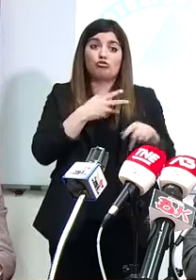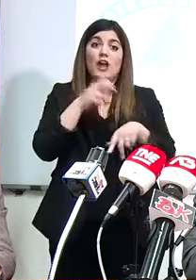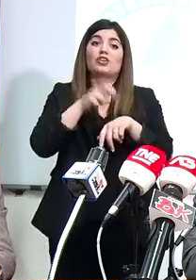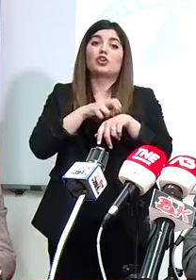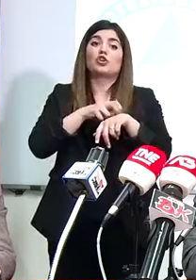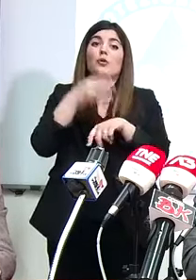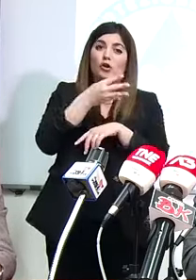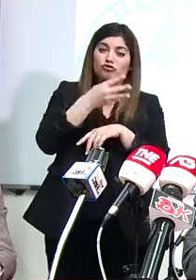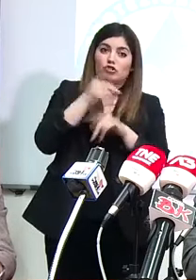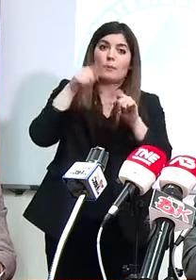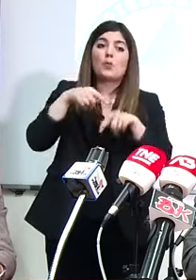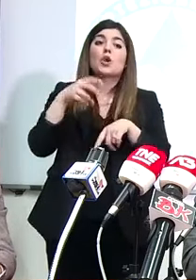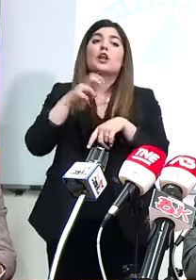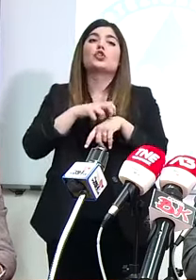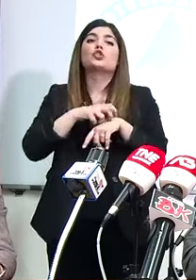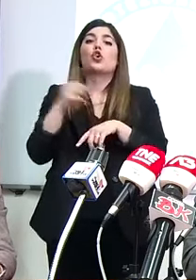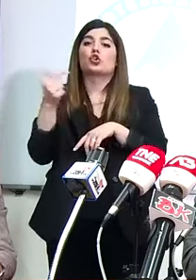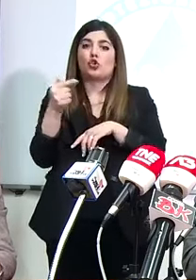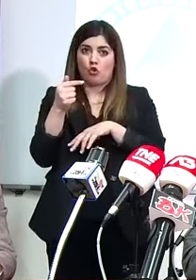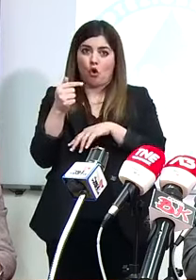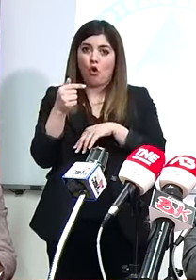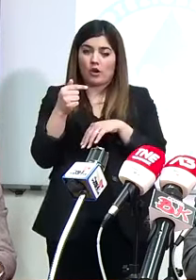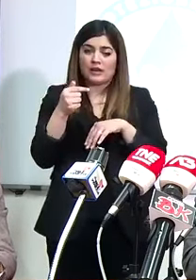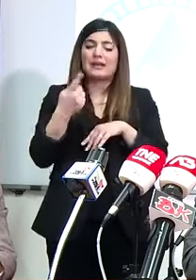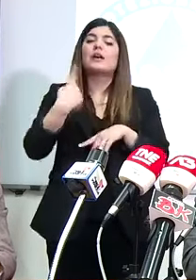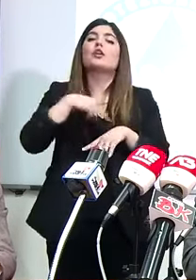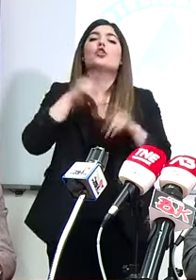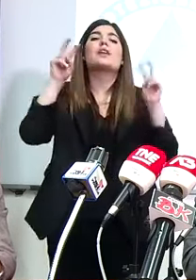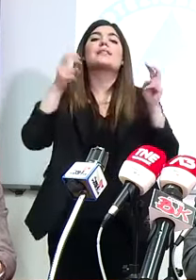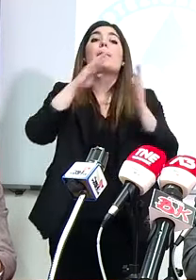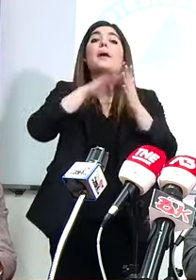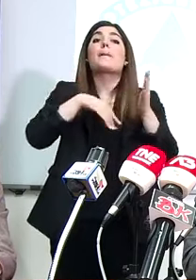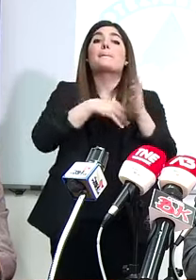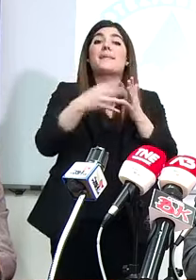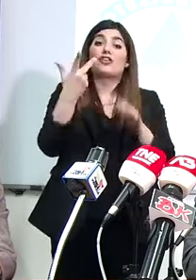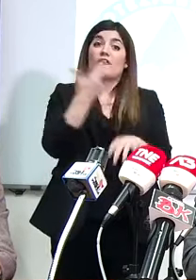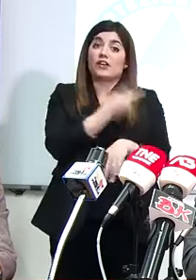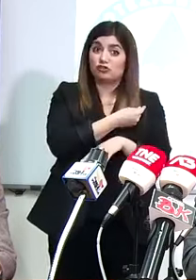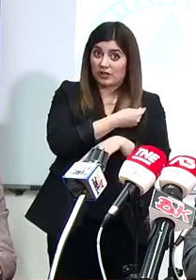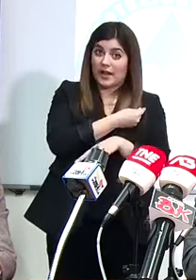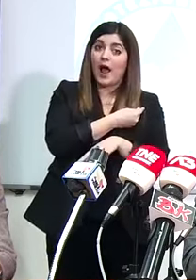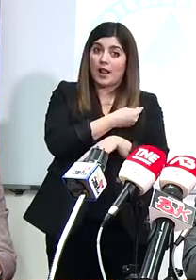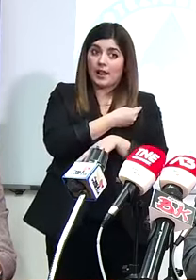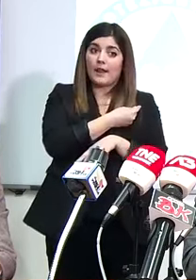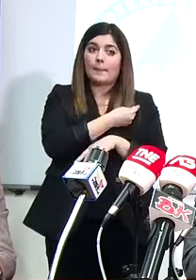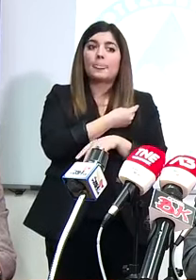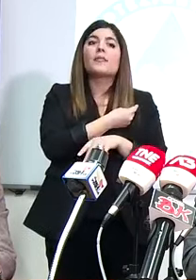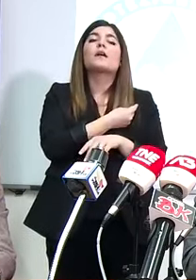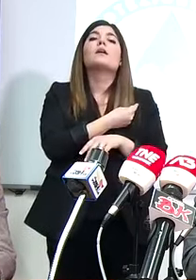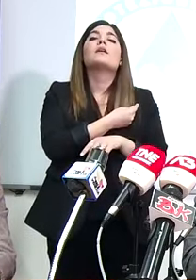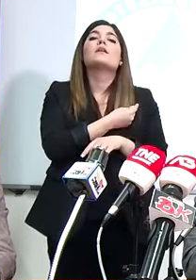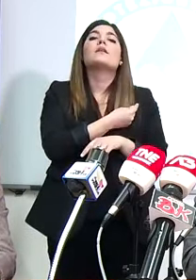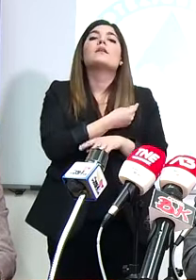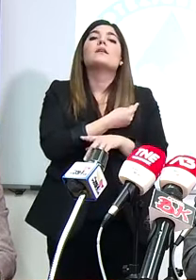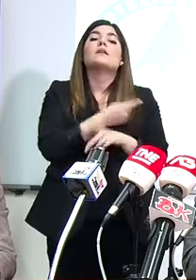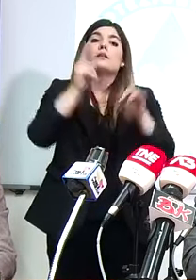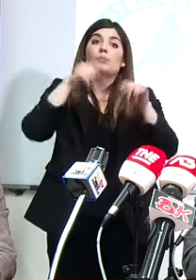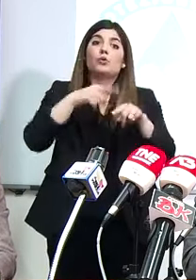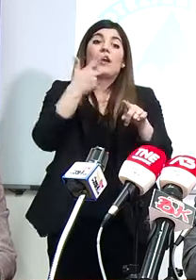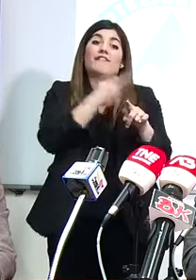tono ne parleremo di piano vaccinale performance e tutto quello che sono poi le vaccinazioni